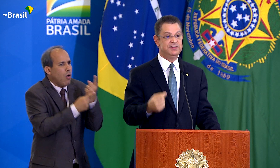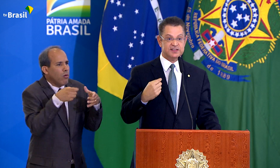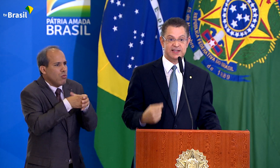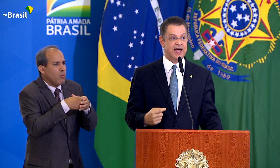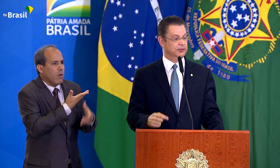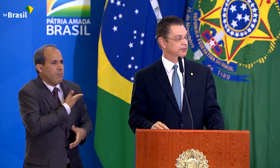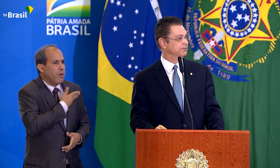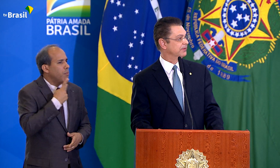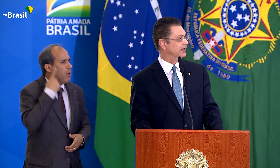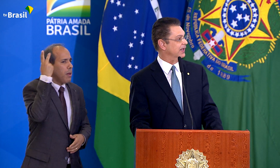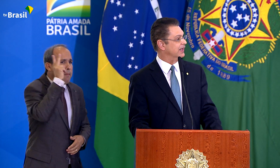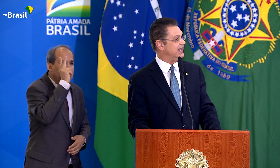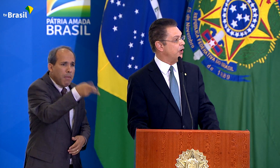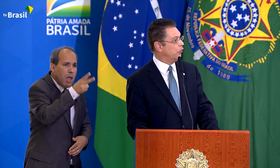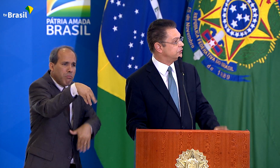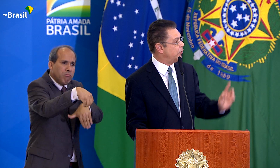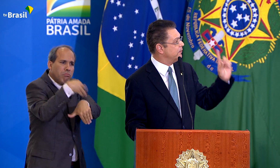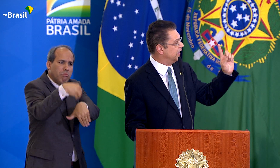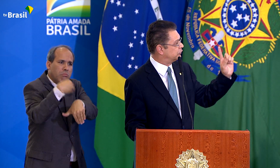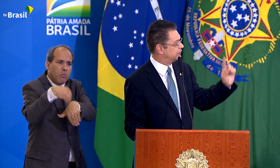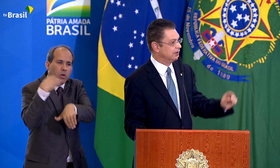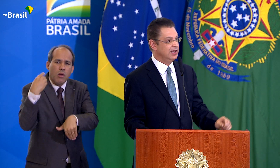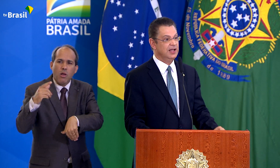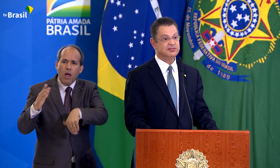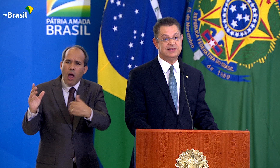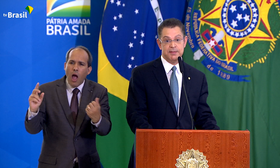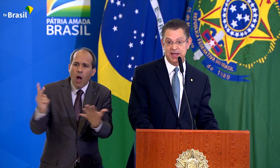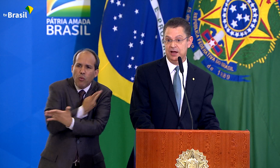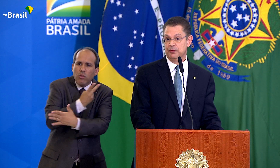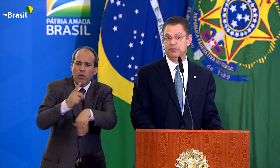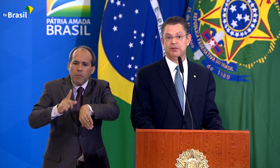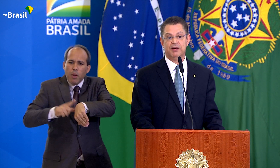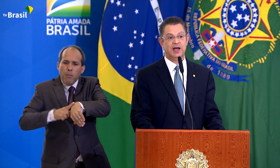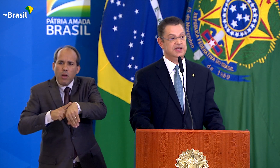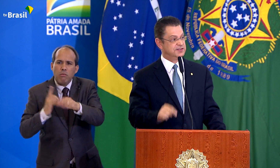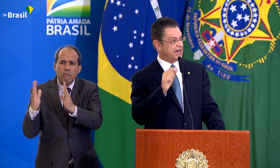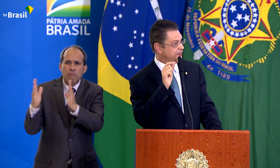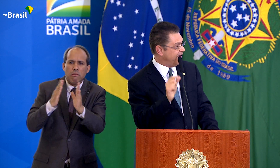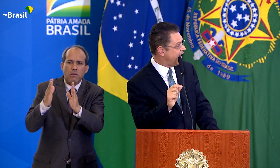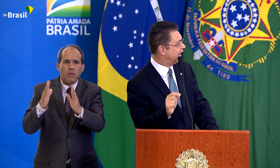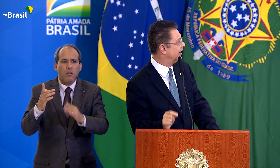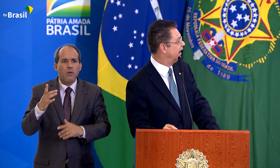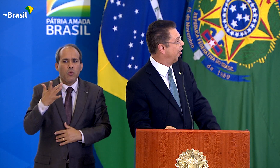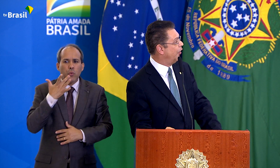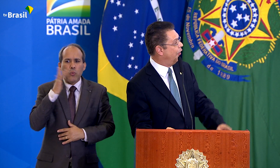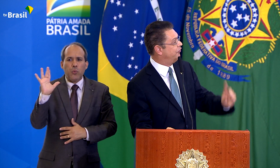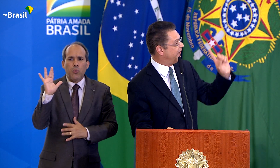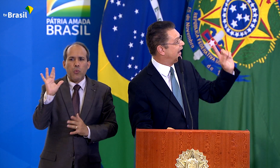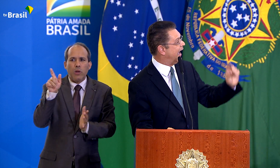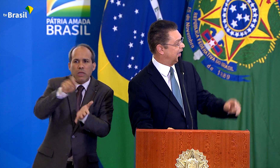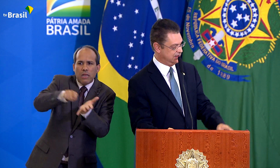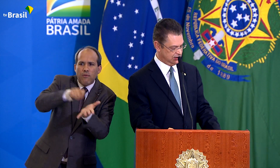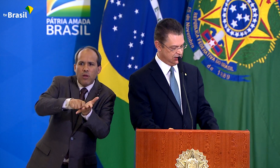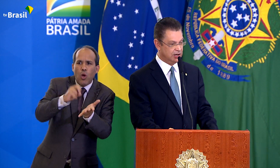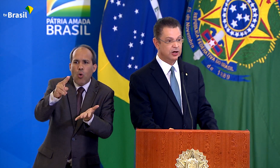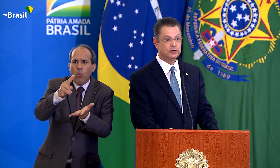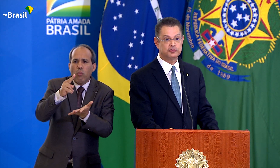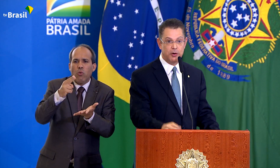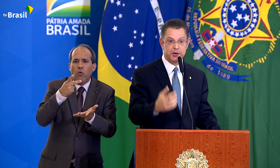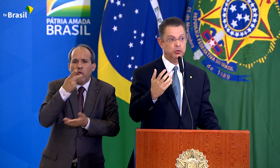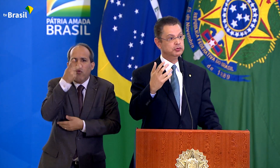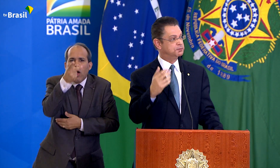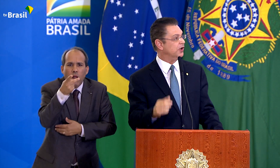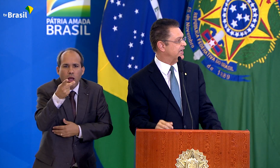que me disseram que em alguns momentos temiam escrever ou falar